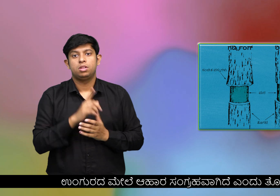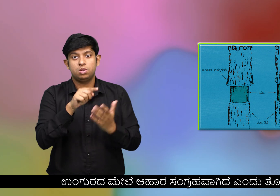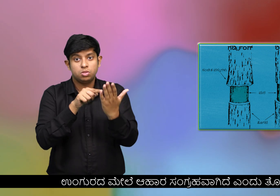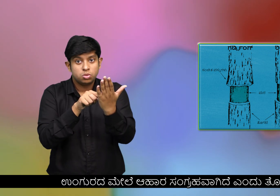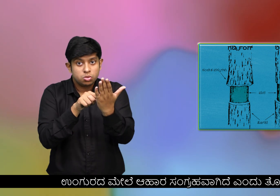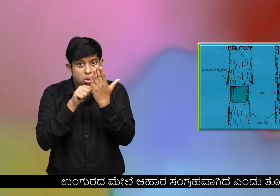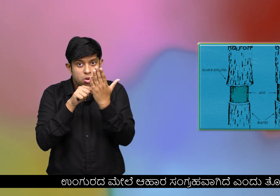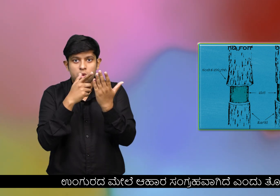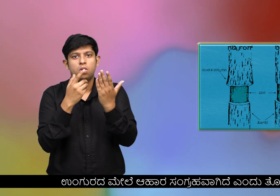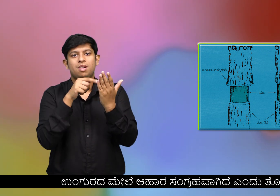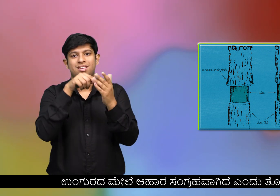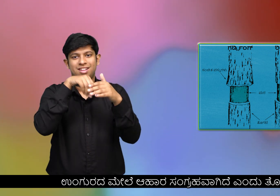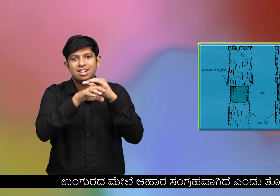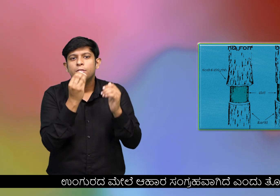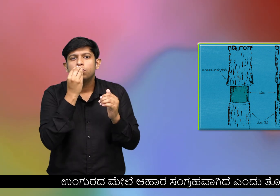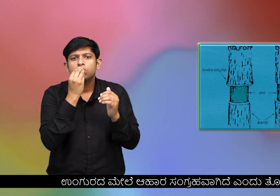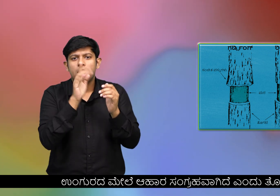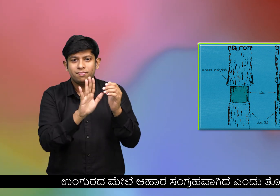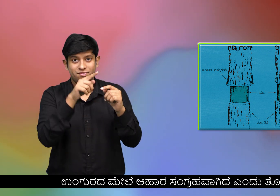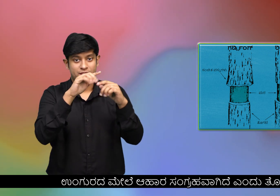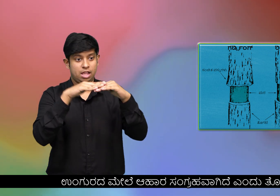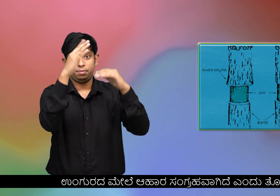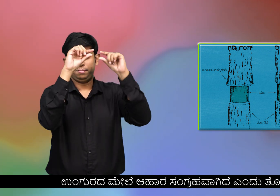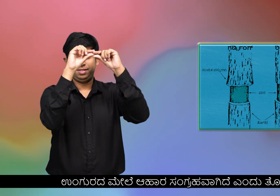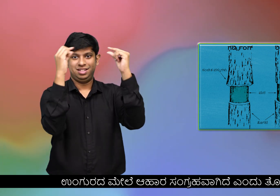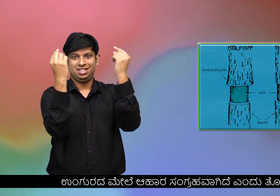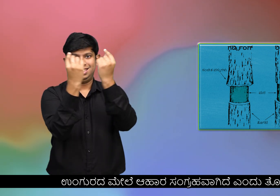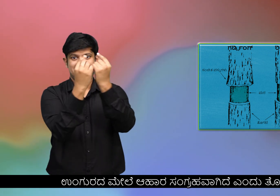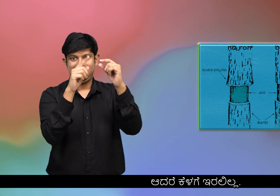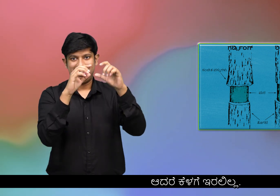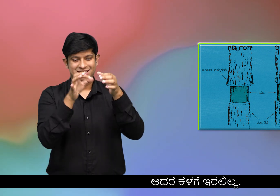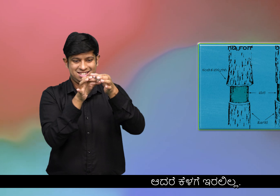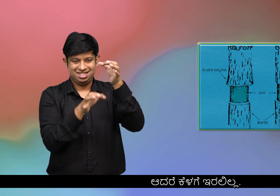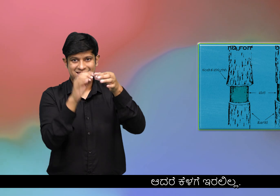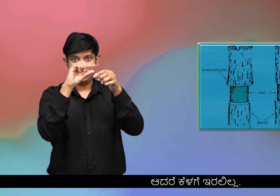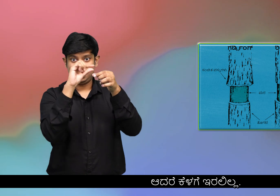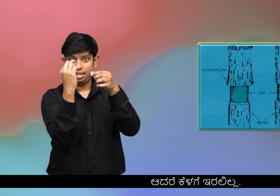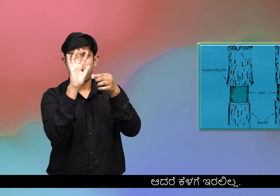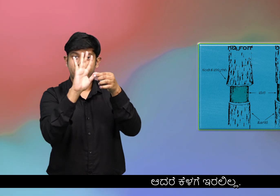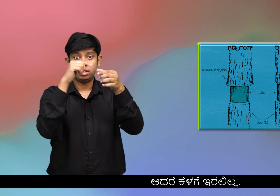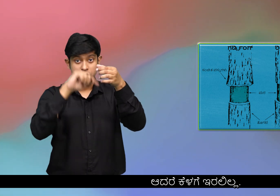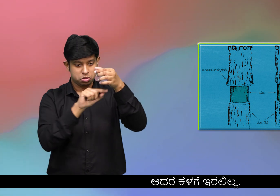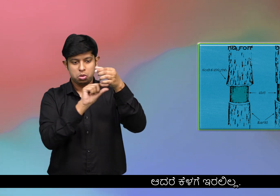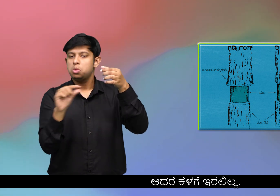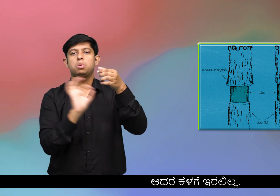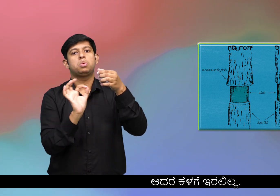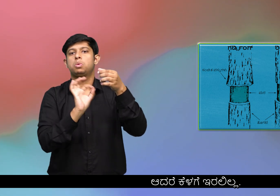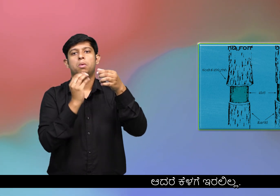ಉಂಗುರದ ಮೇಲೆ ಆಹಾರ ಸಂಗ್ರಹವಾಗಿದೆ ಎಂದು ತೋರಿಸಲಾಗಿದೆ, ಆದರೆ ಕೆಳಗೆ ಇರಲಿಲ್ಲ.